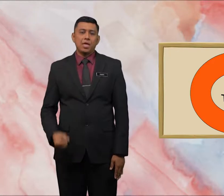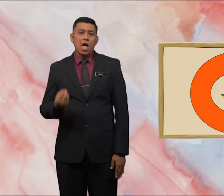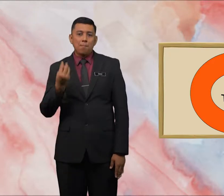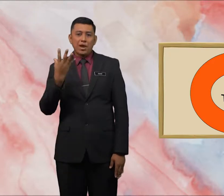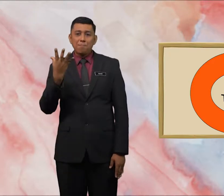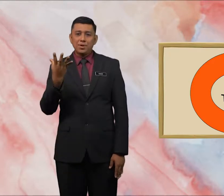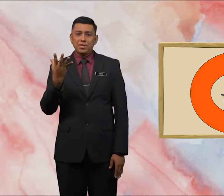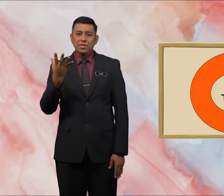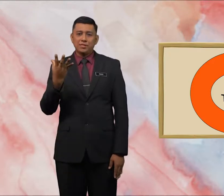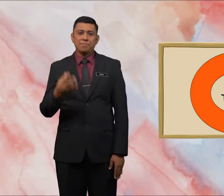berapa,